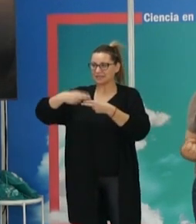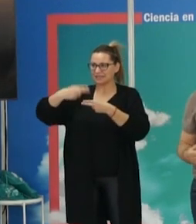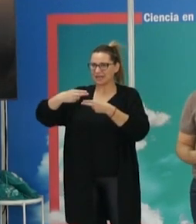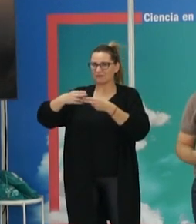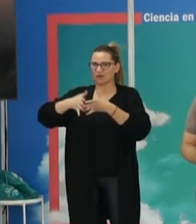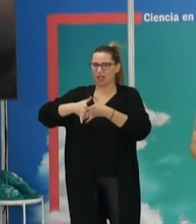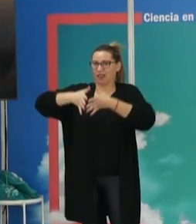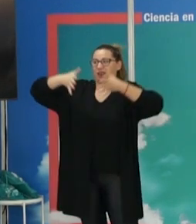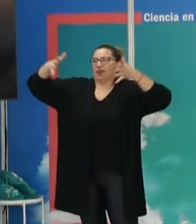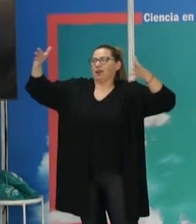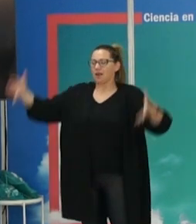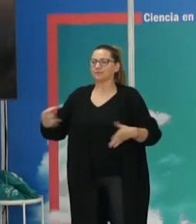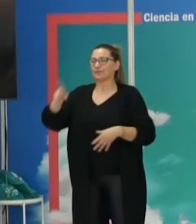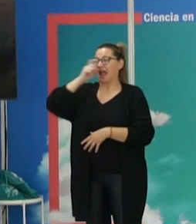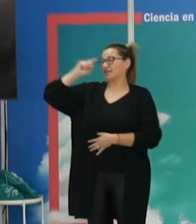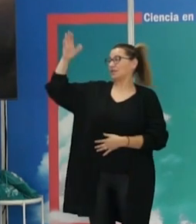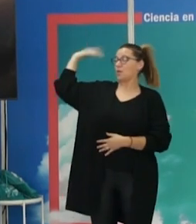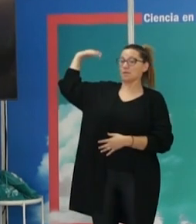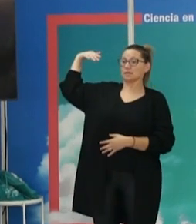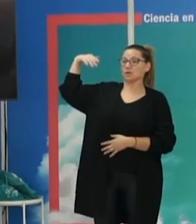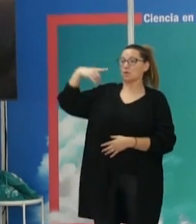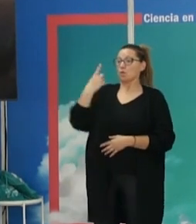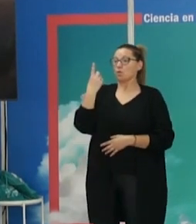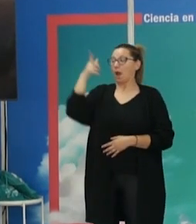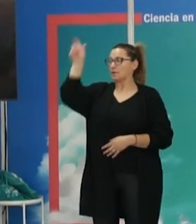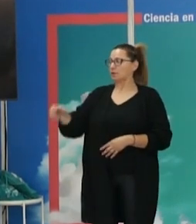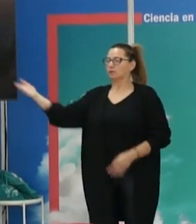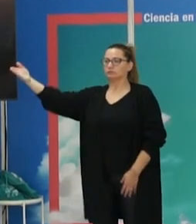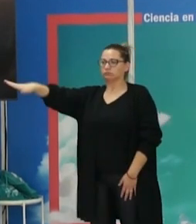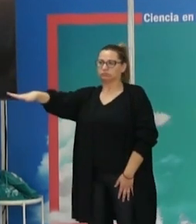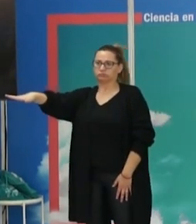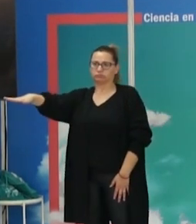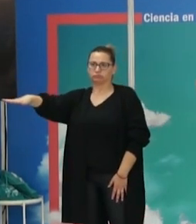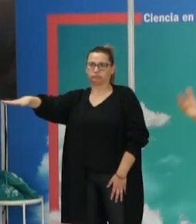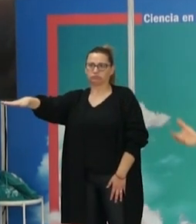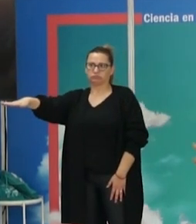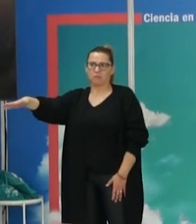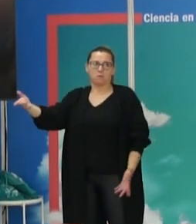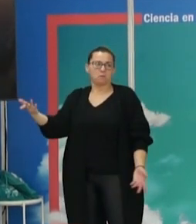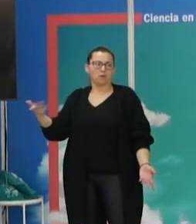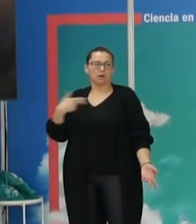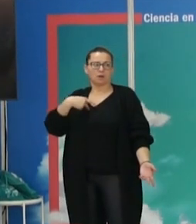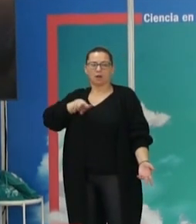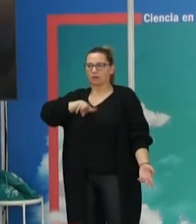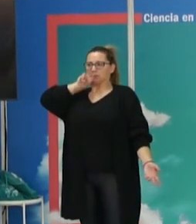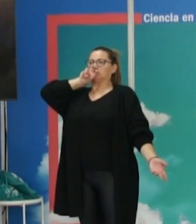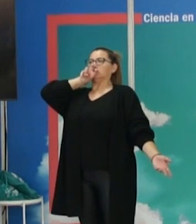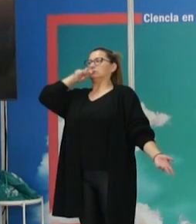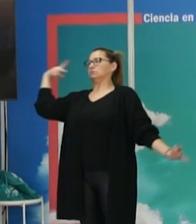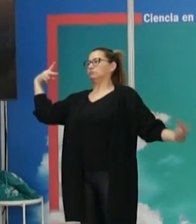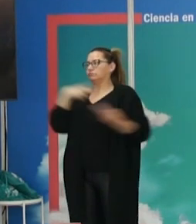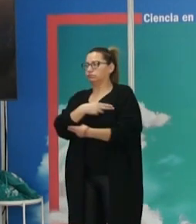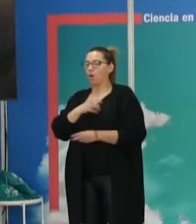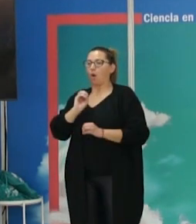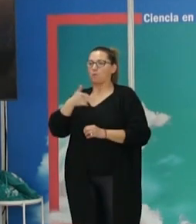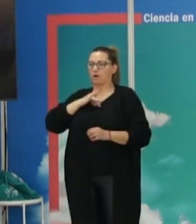más. Antiguamente, cuando una persona moría, pues podía morir por un fallo respiratorio o por un fallo